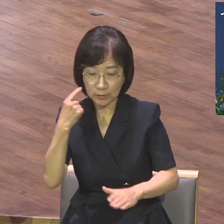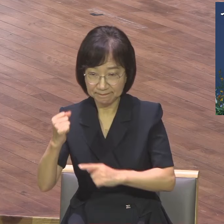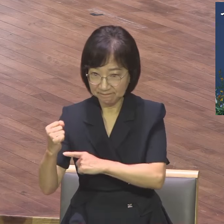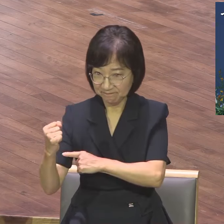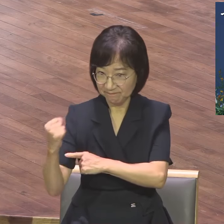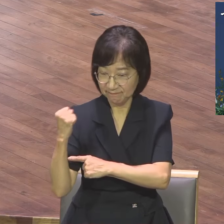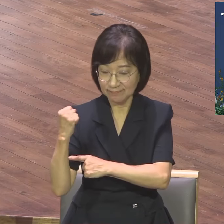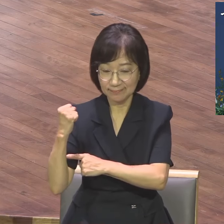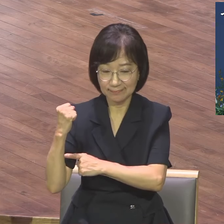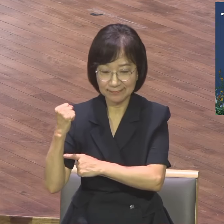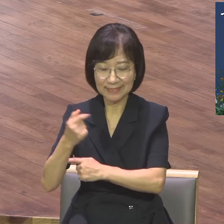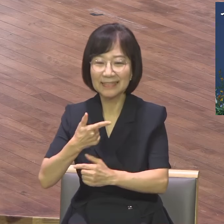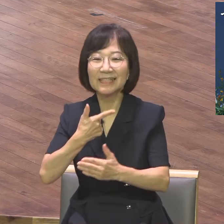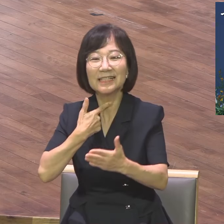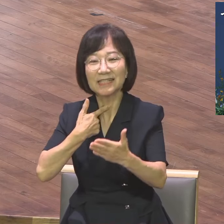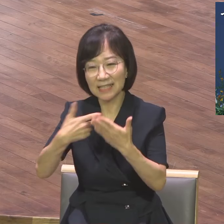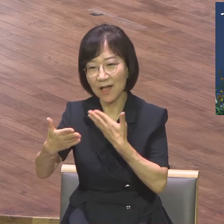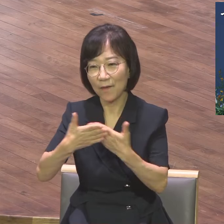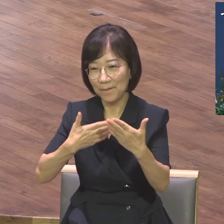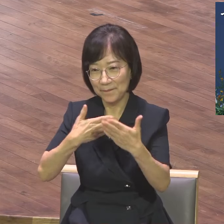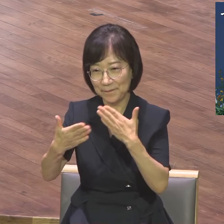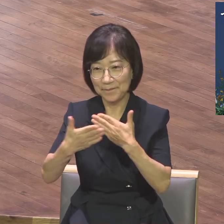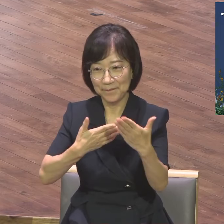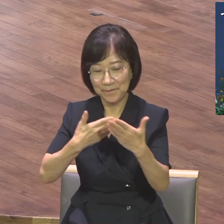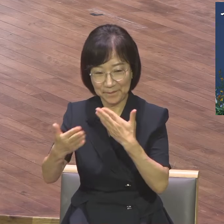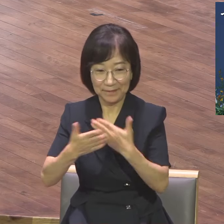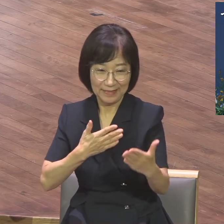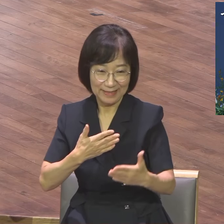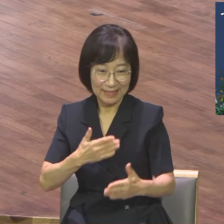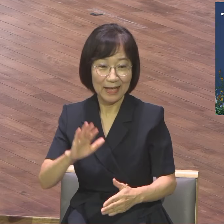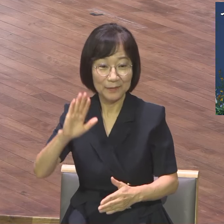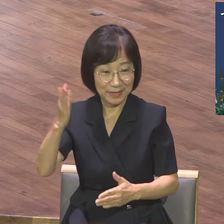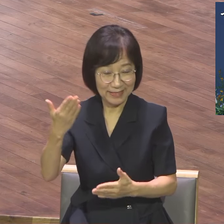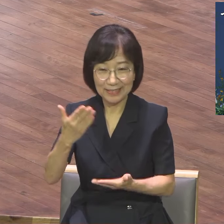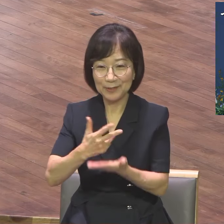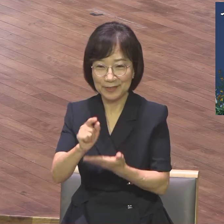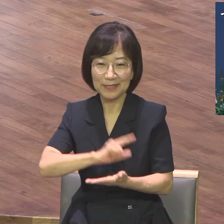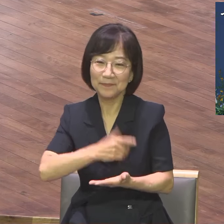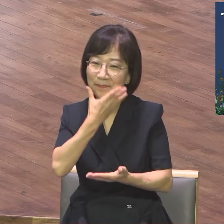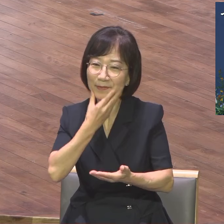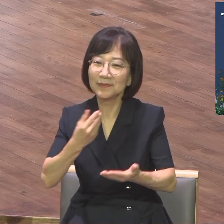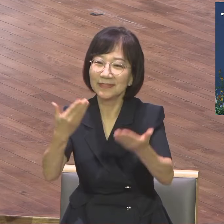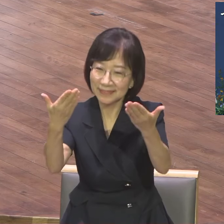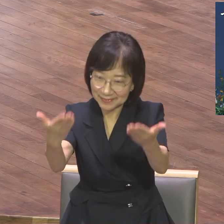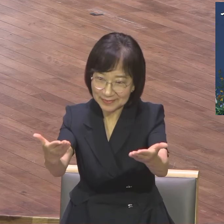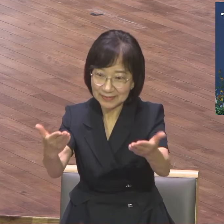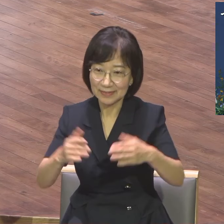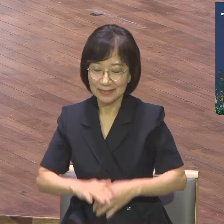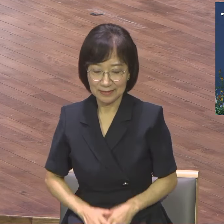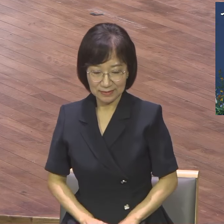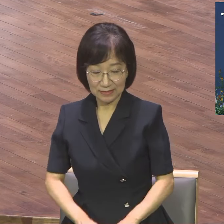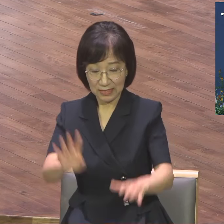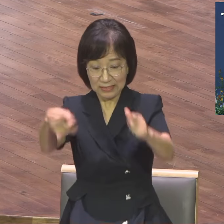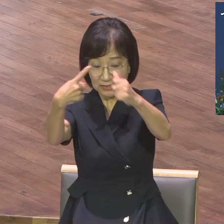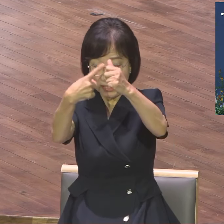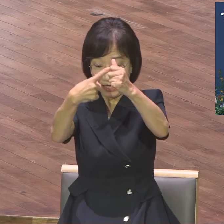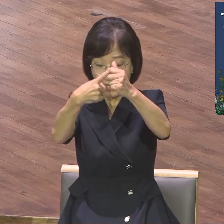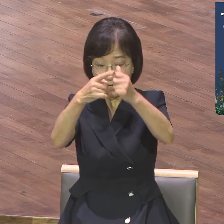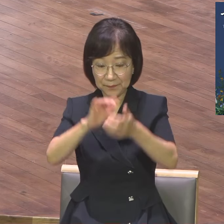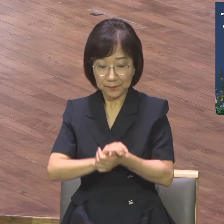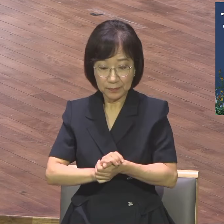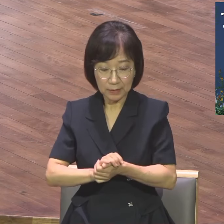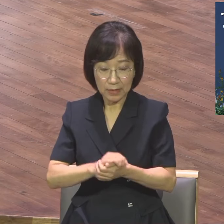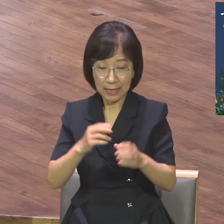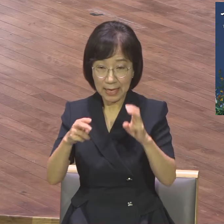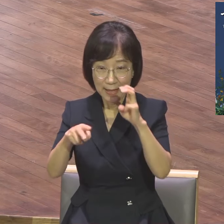능력을 체험하는 그런 증거가 있기를 주님으로 축복합니다. 그럼 첫째로 실패로